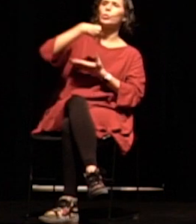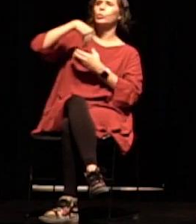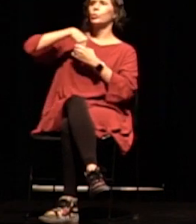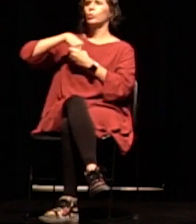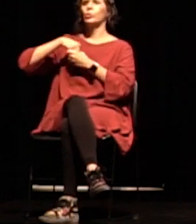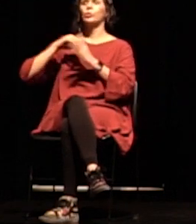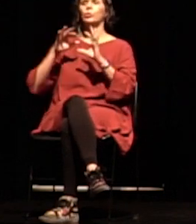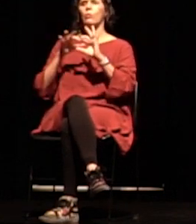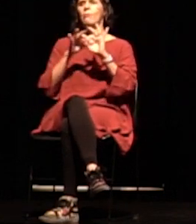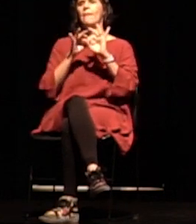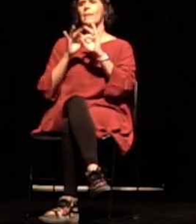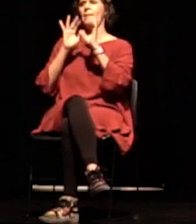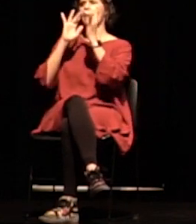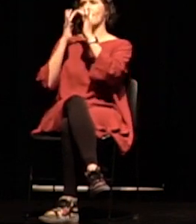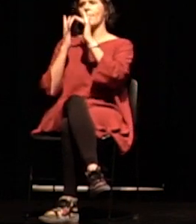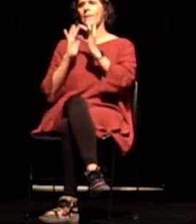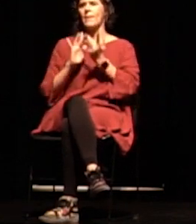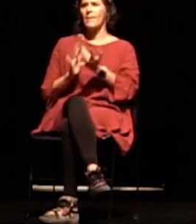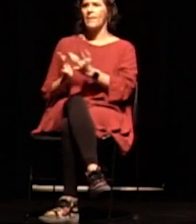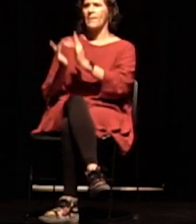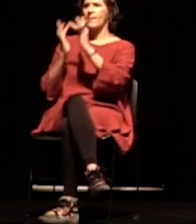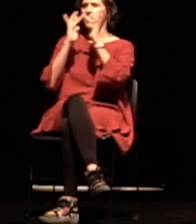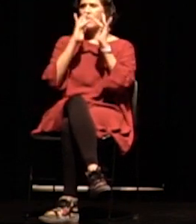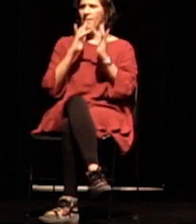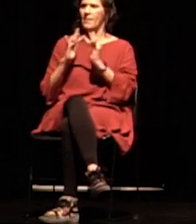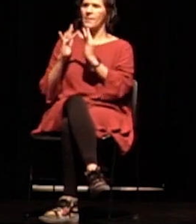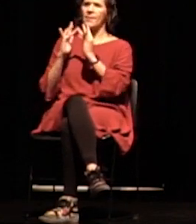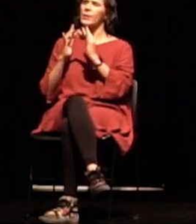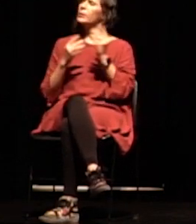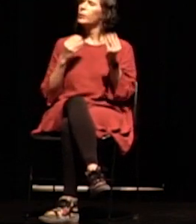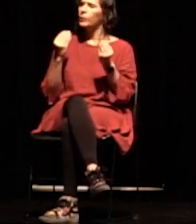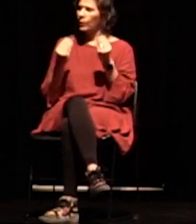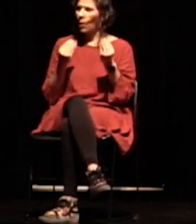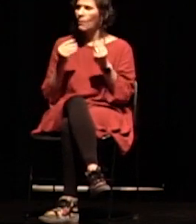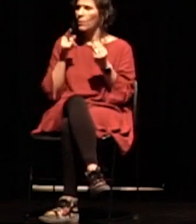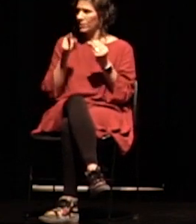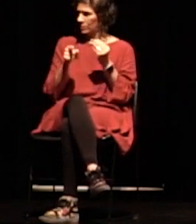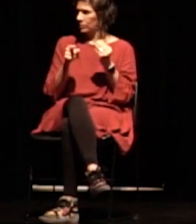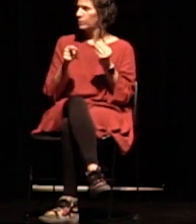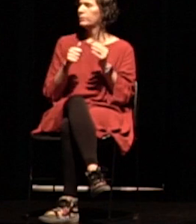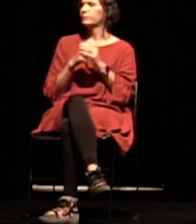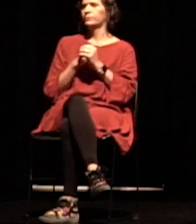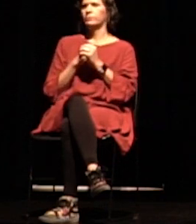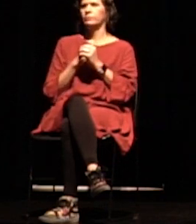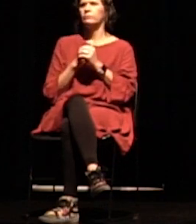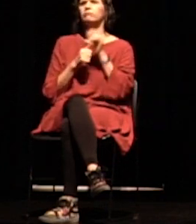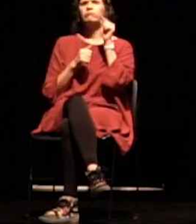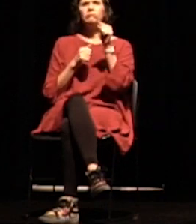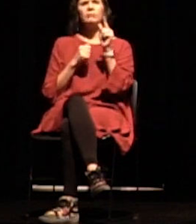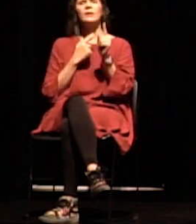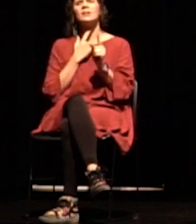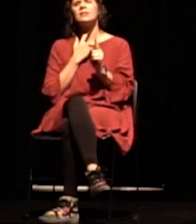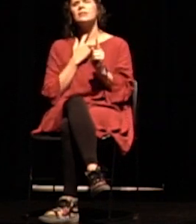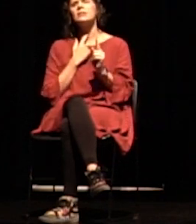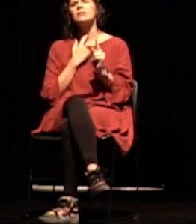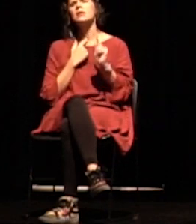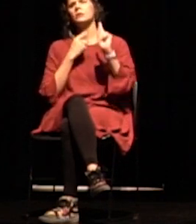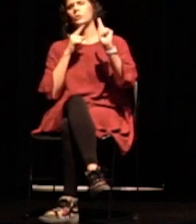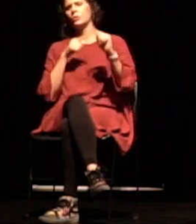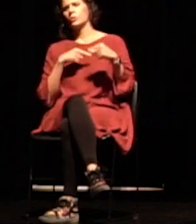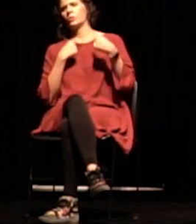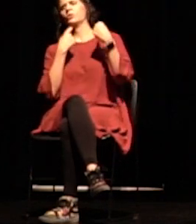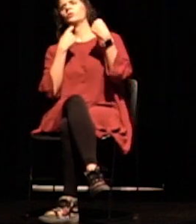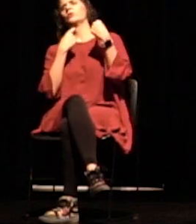em conjunto, era feito em conjunto. Como isto é um desejo que me impulsiona